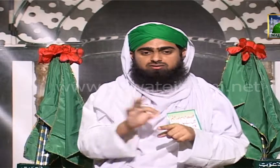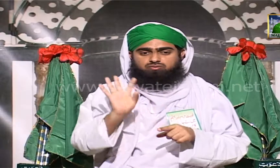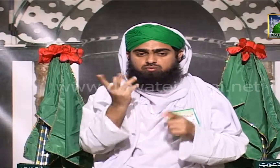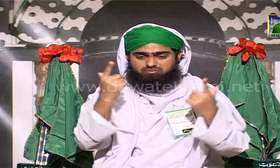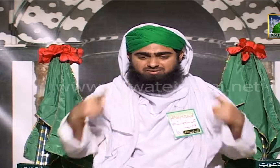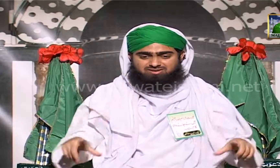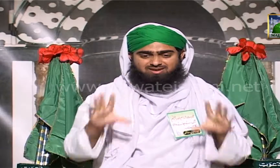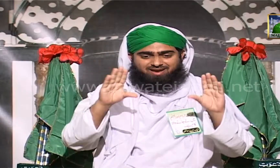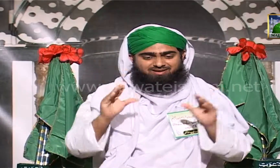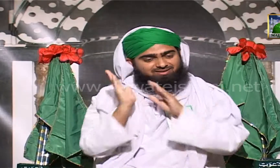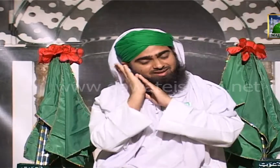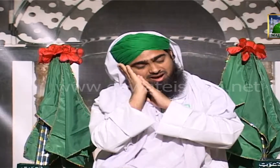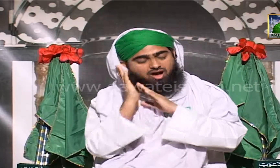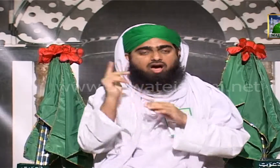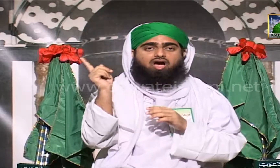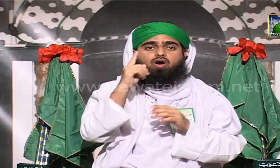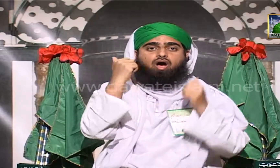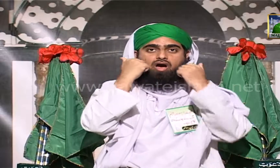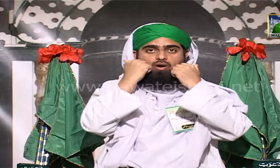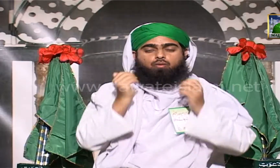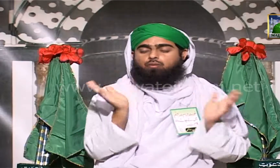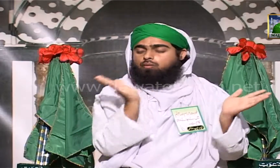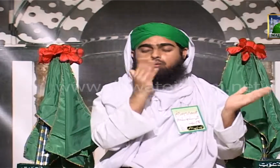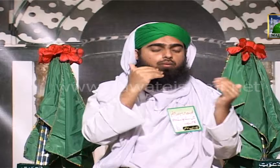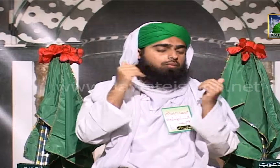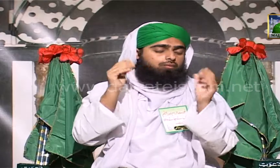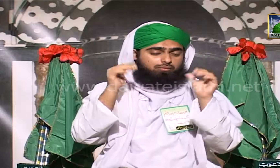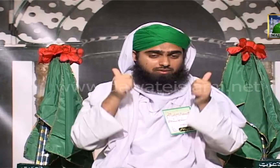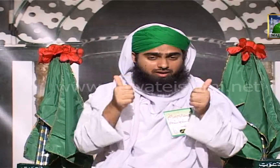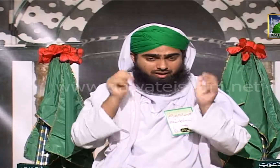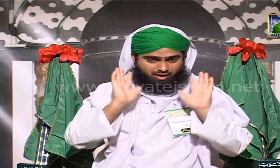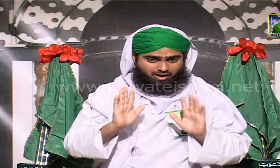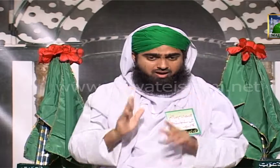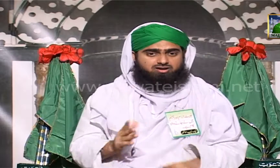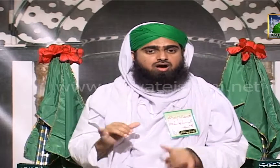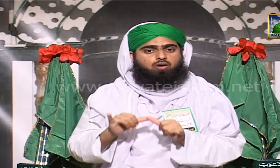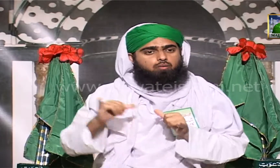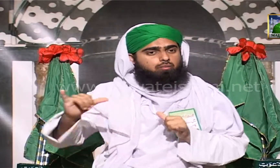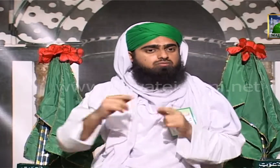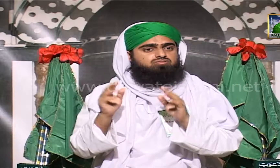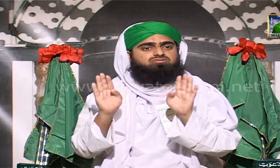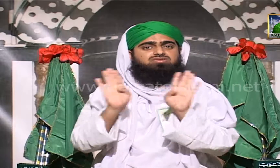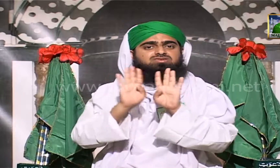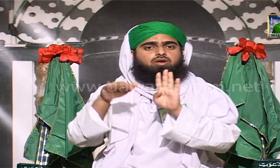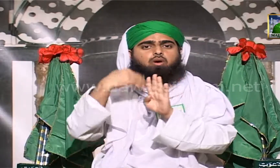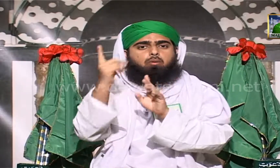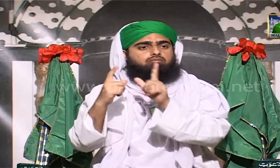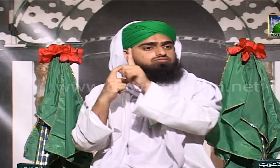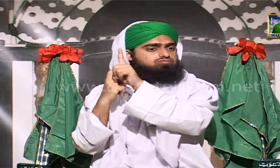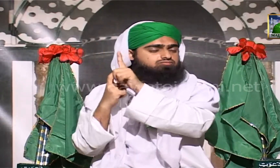ٹھنڈے ٹھنڈے پنکھے, ایئر کنڈیشنڈ روم اور اسلحہ یا باڈی گارڈ اللہ کے قہر و غضب سے